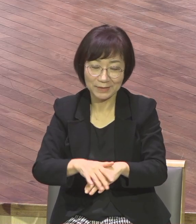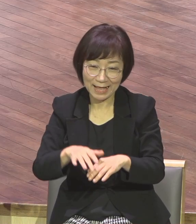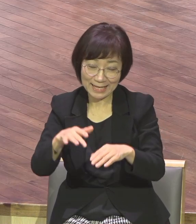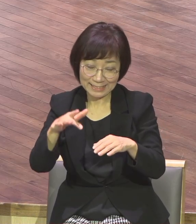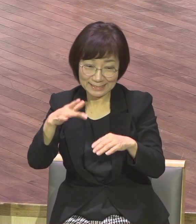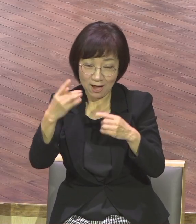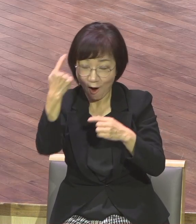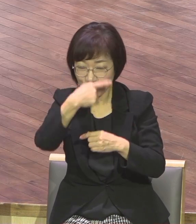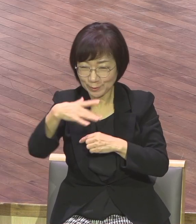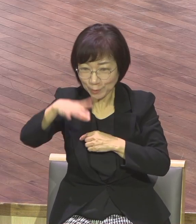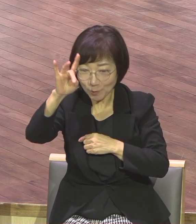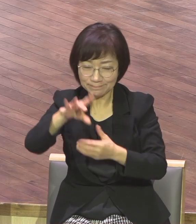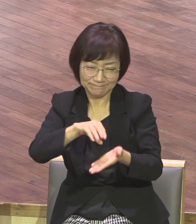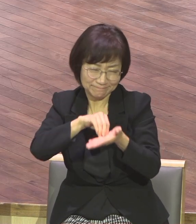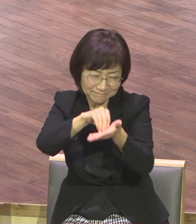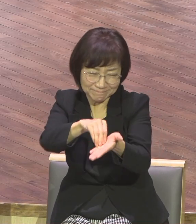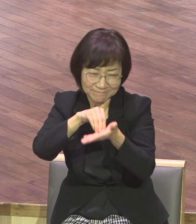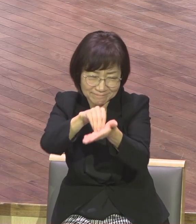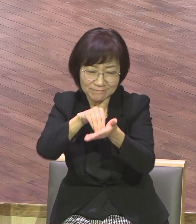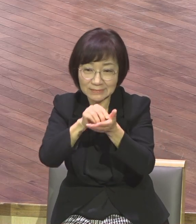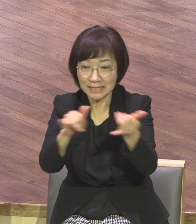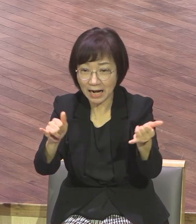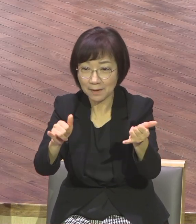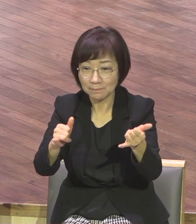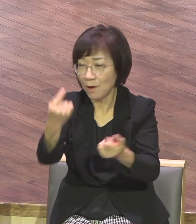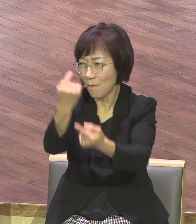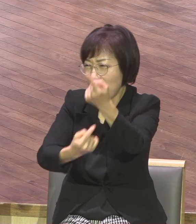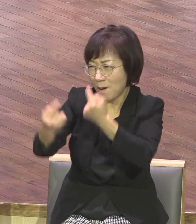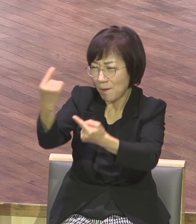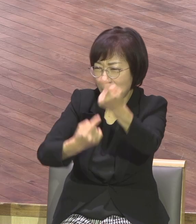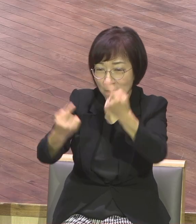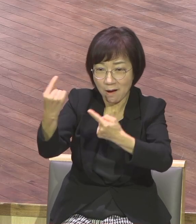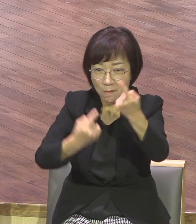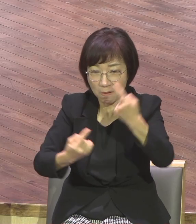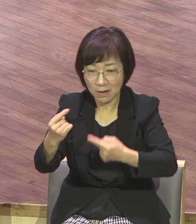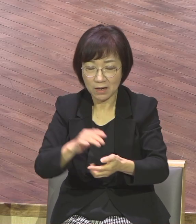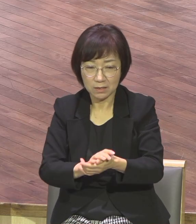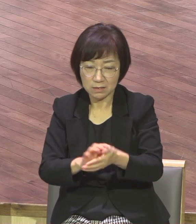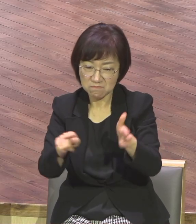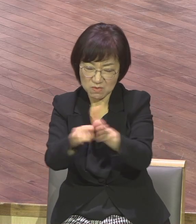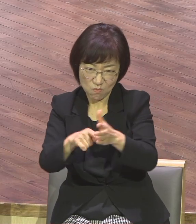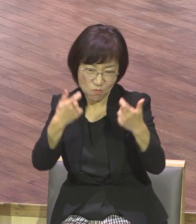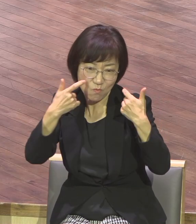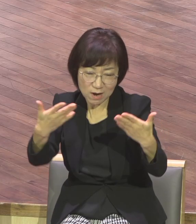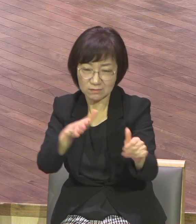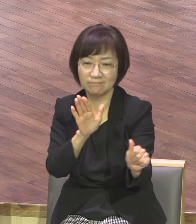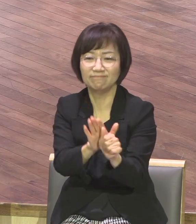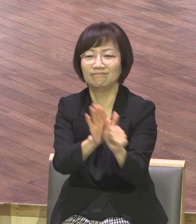오는데 새가족을 정착시키자. 이걸 위해서 3인 1조